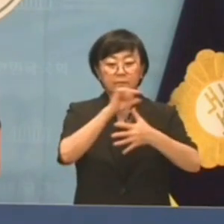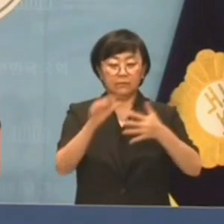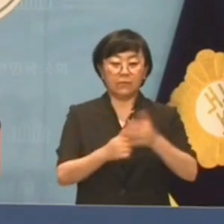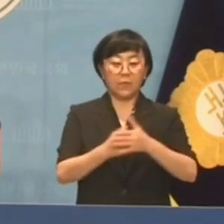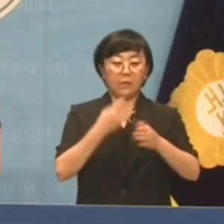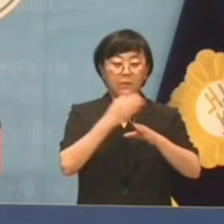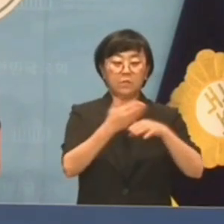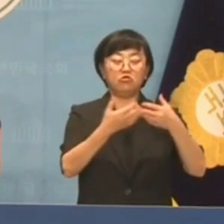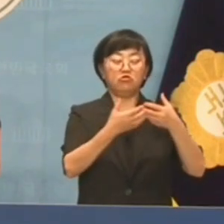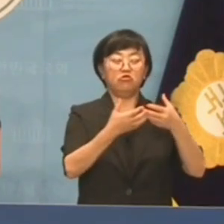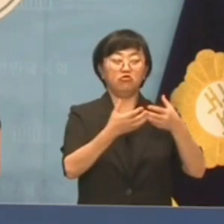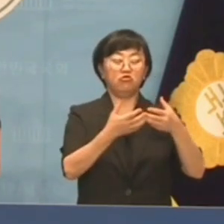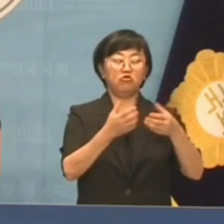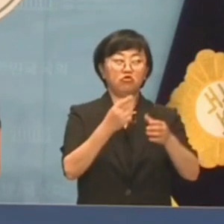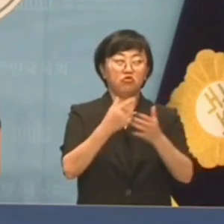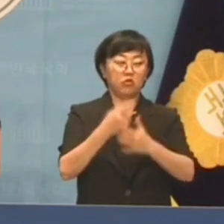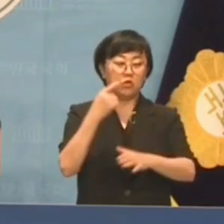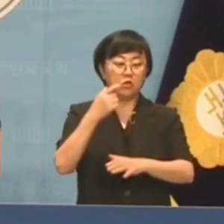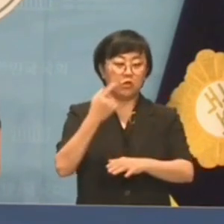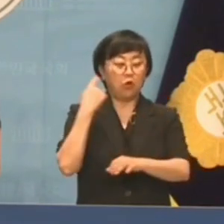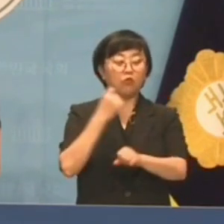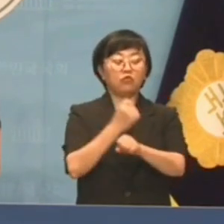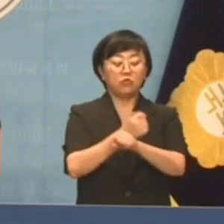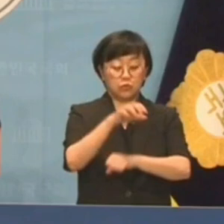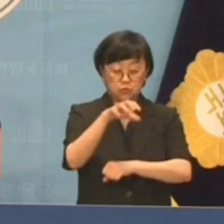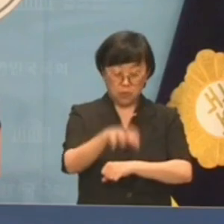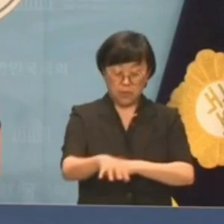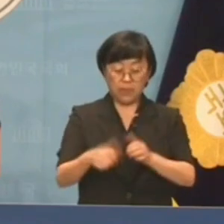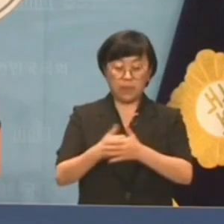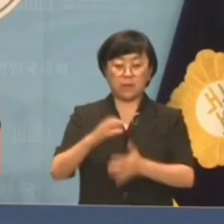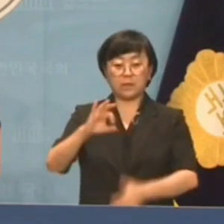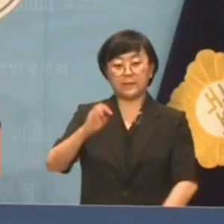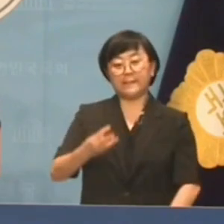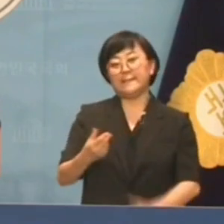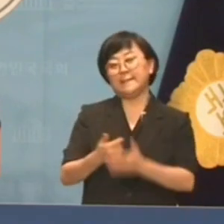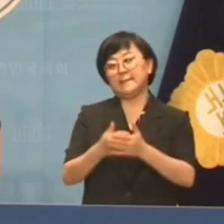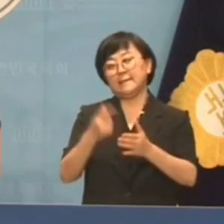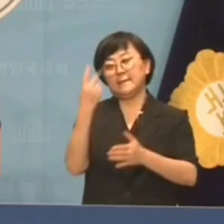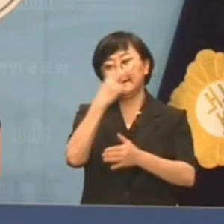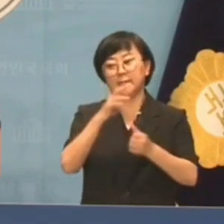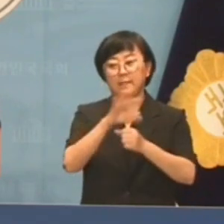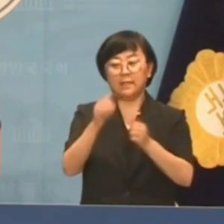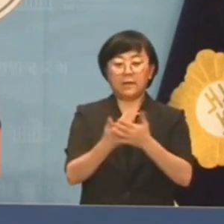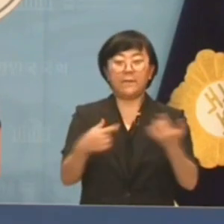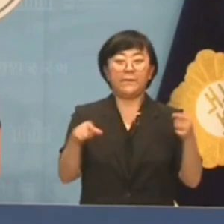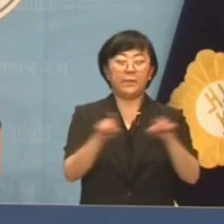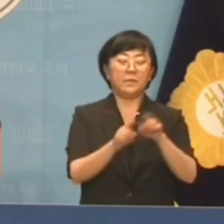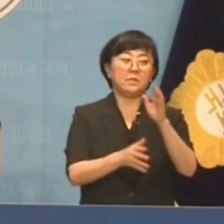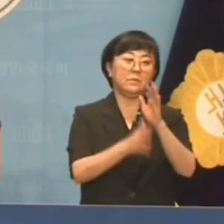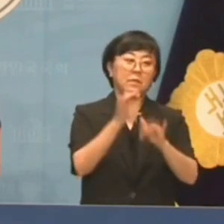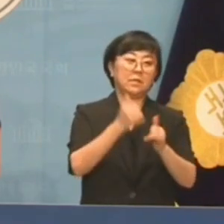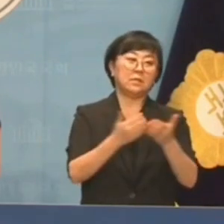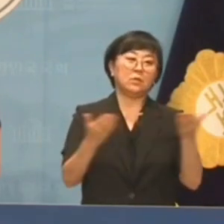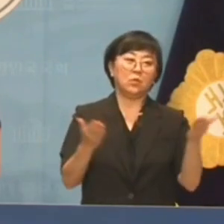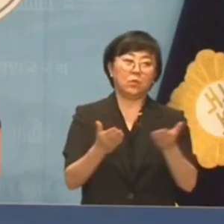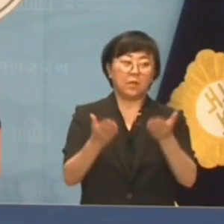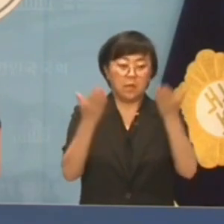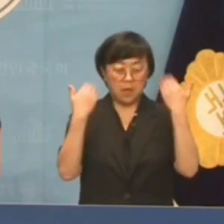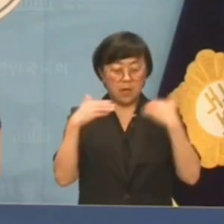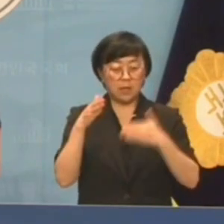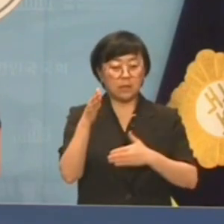더불어민주당 민주연구원과 을 지키는 민생실천위원회가 공동으로 주최하고 직능단체, 시민단체, 노동계, 학계